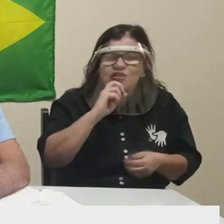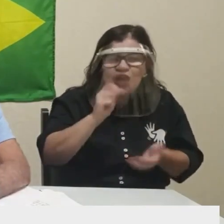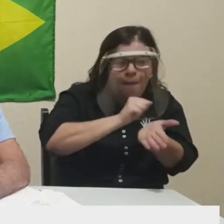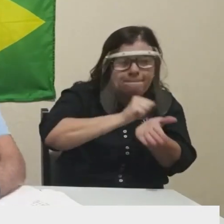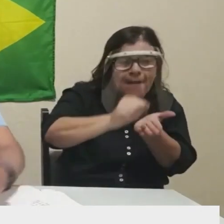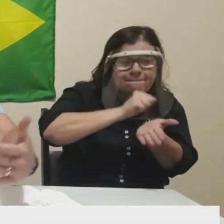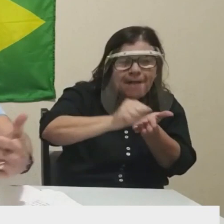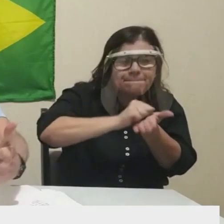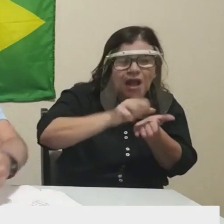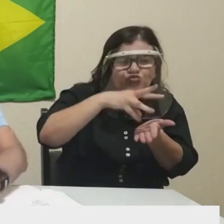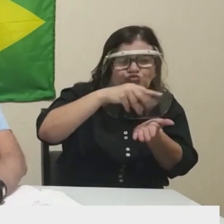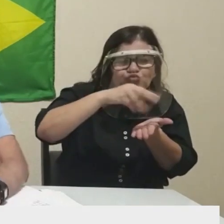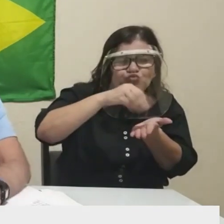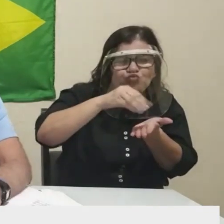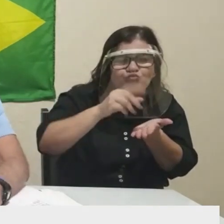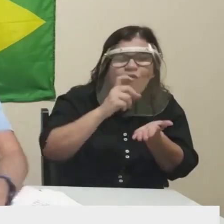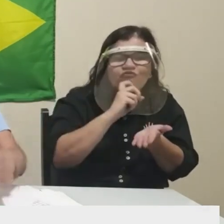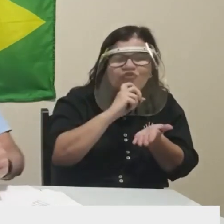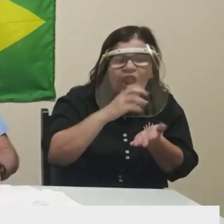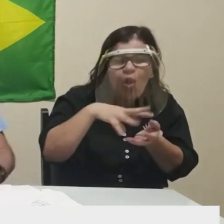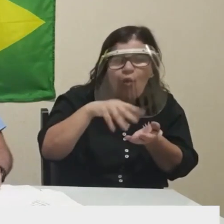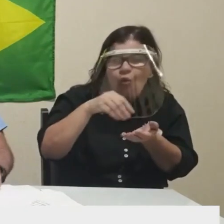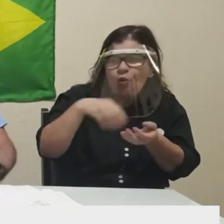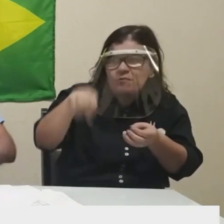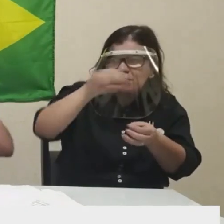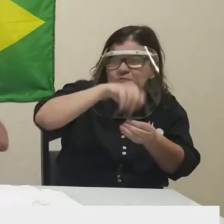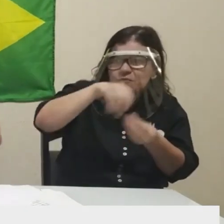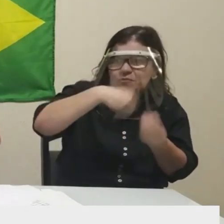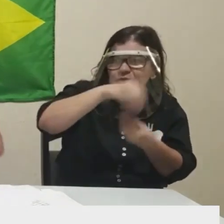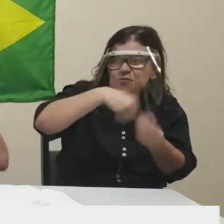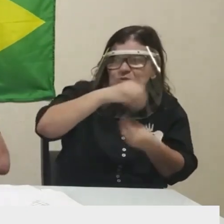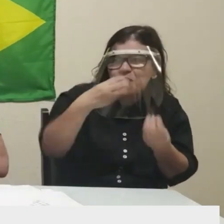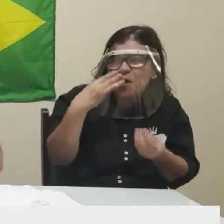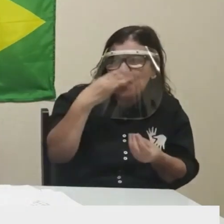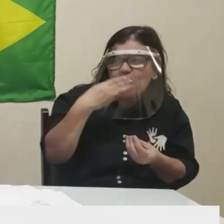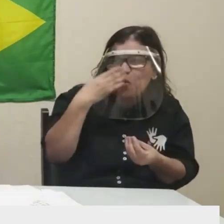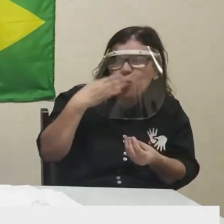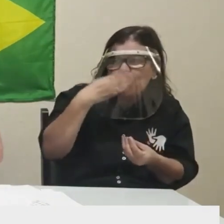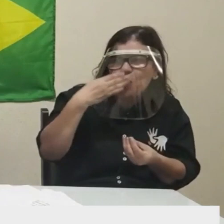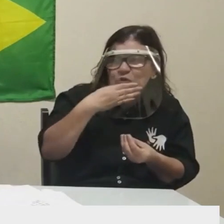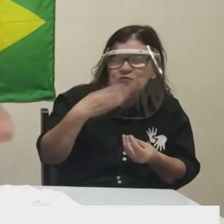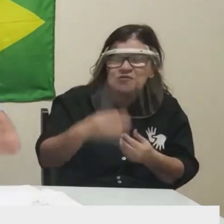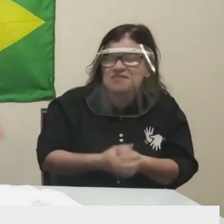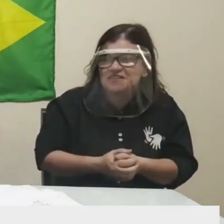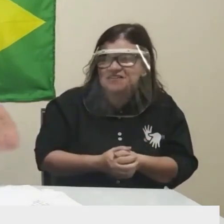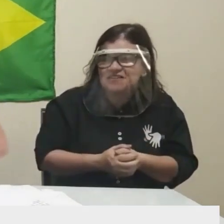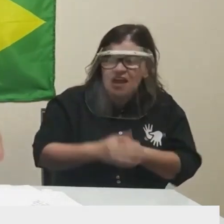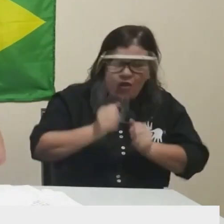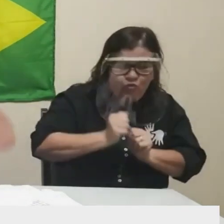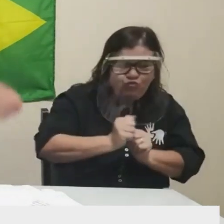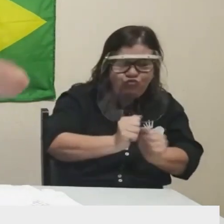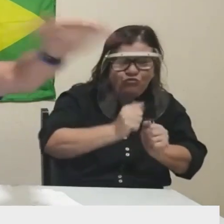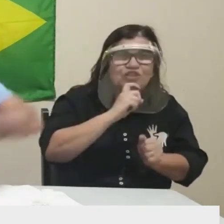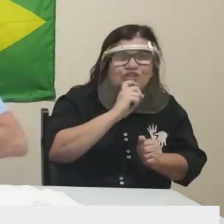Ah. Você ia na praia. O sorvete era mais caro. Na verdade, o cara pegava um cepilho. Cepilho aquele dia, de madeira,